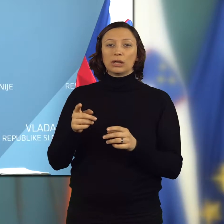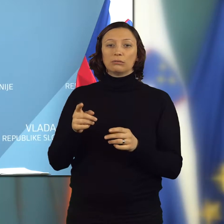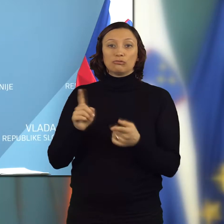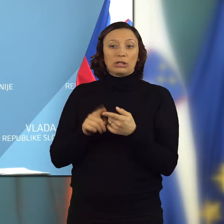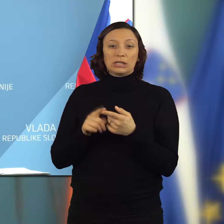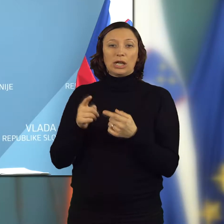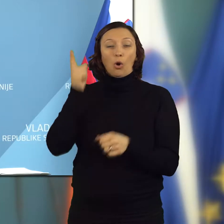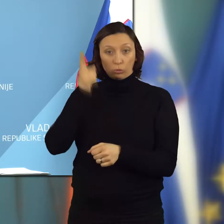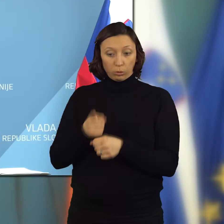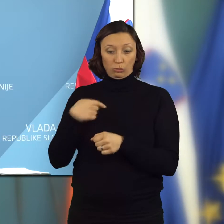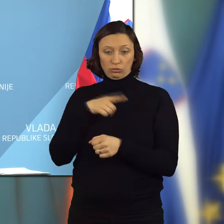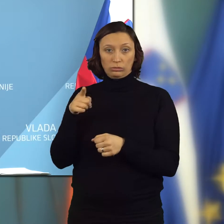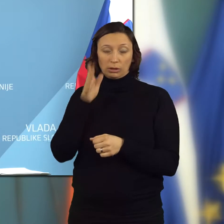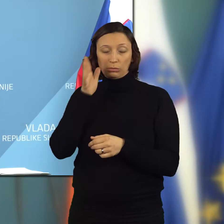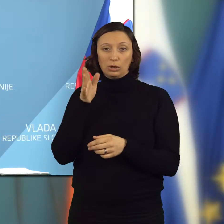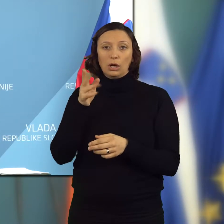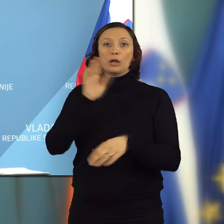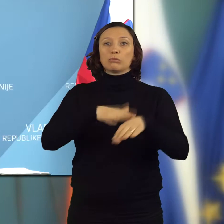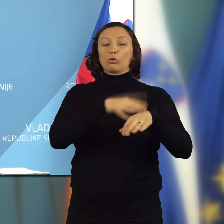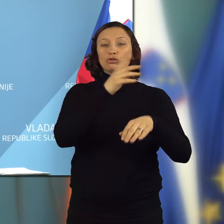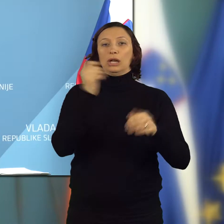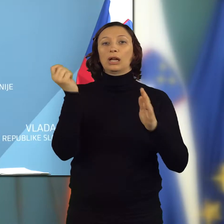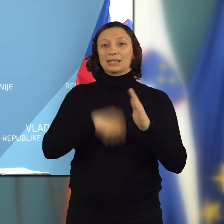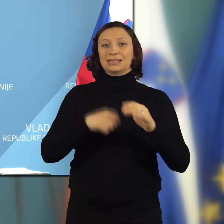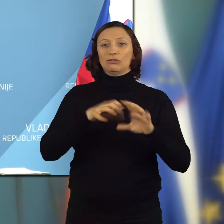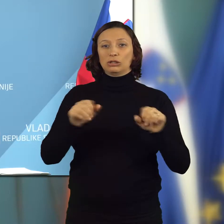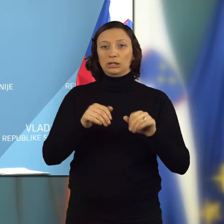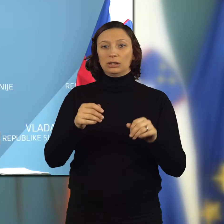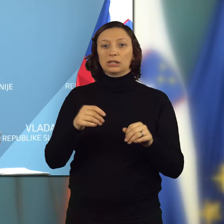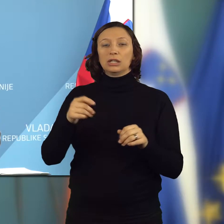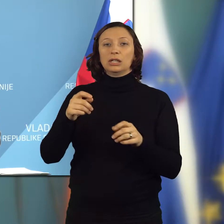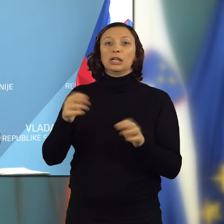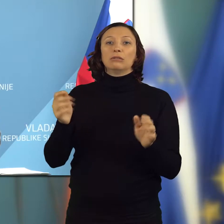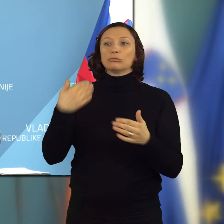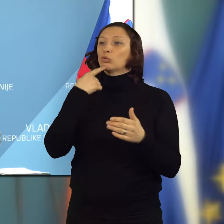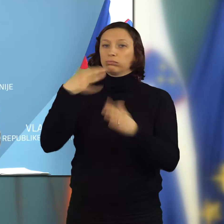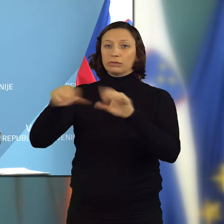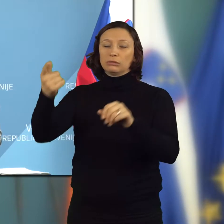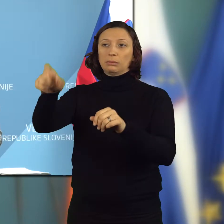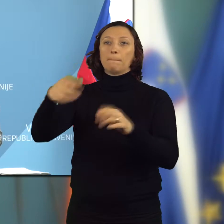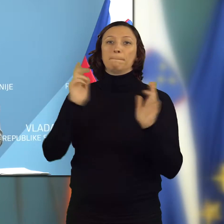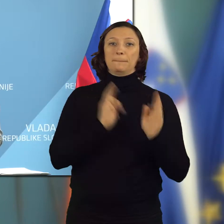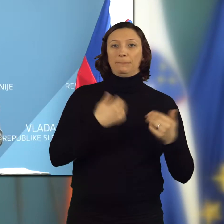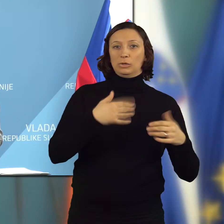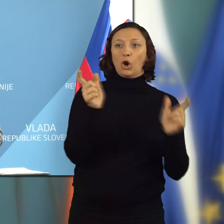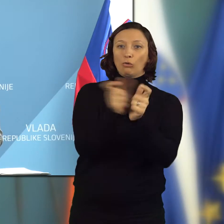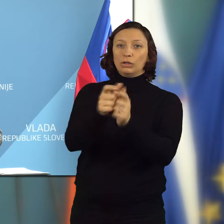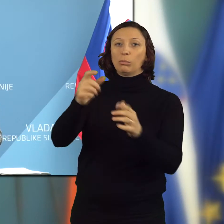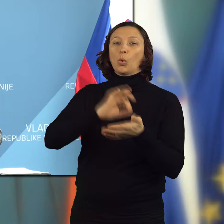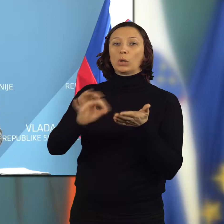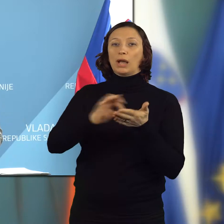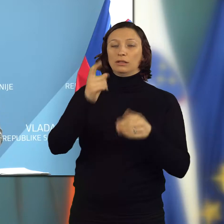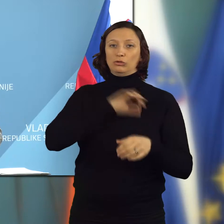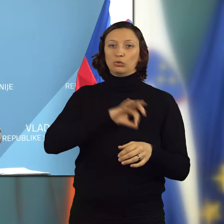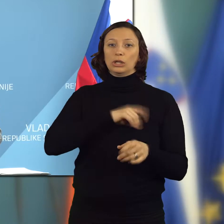da kadar se odločijo naznaniti kaznivo dejanje, za katero se storilec preganja po uradni dolžnosti, da skupaj z